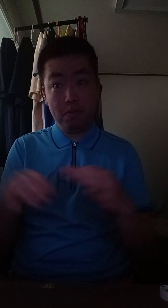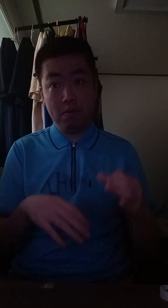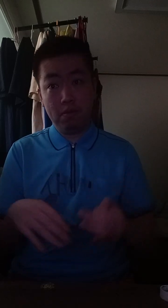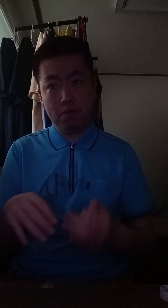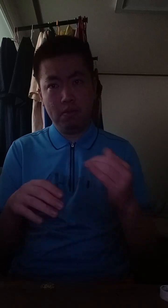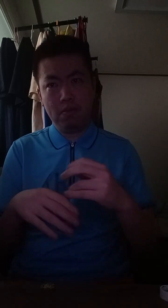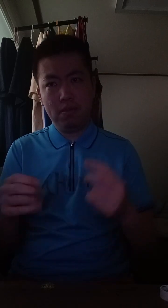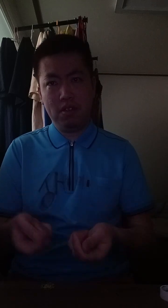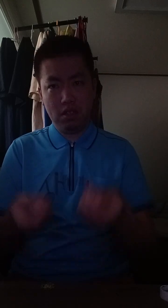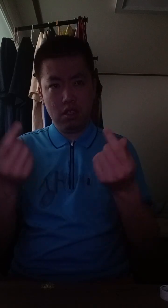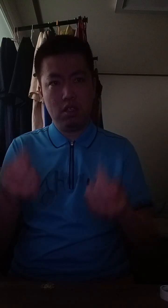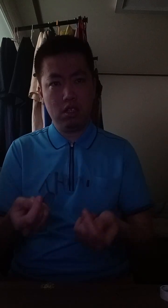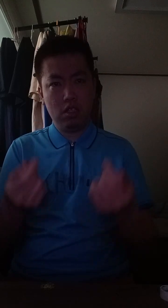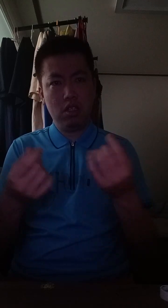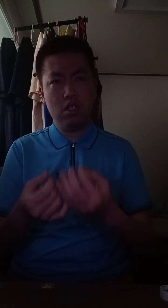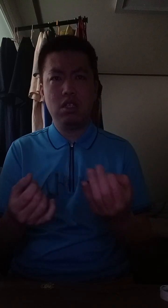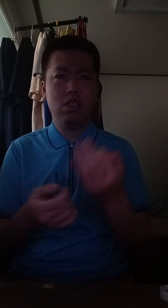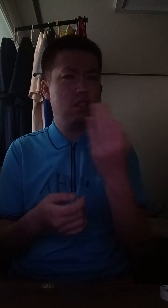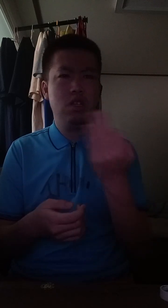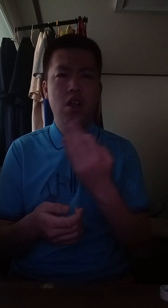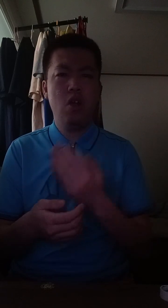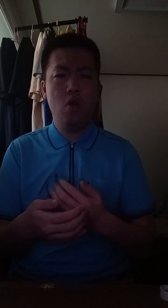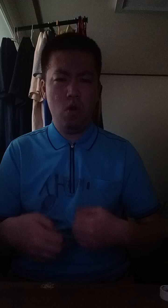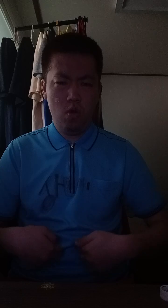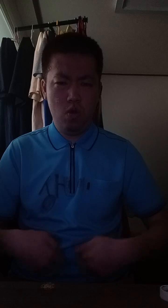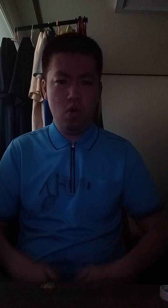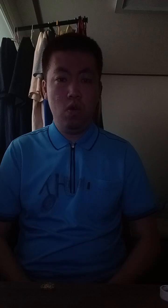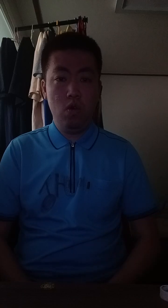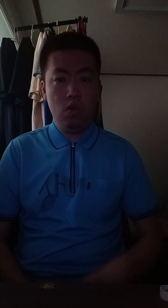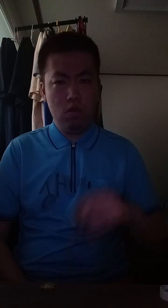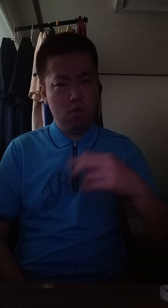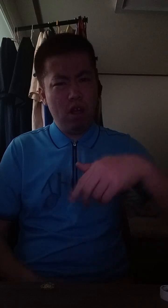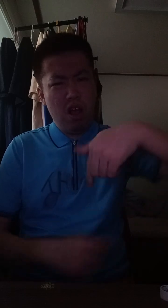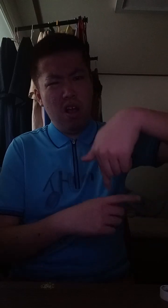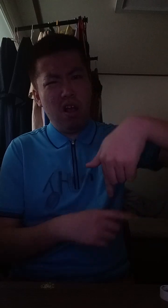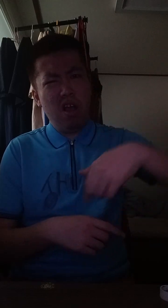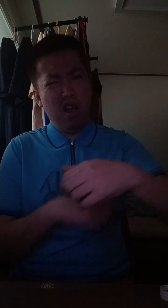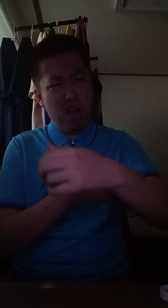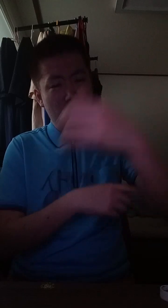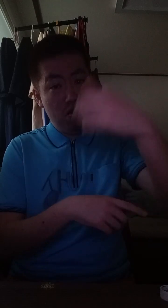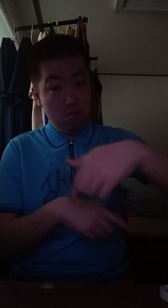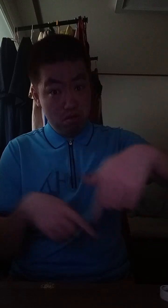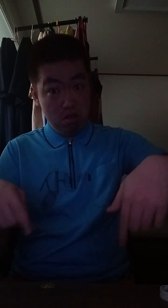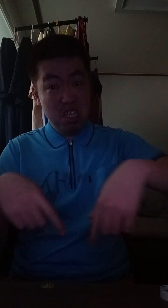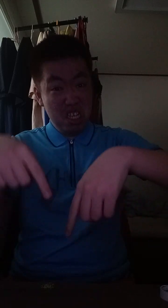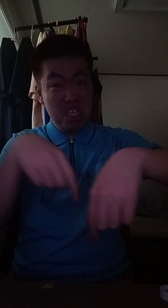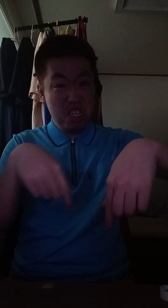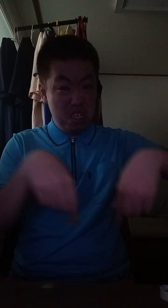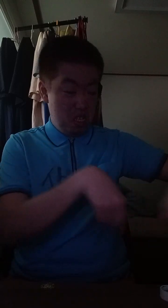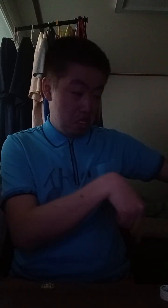아이를 들어올리려 하지만 쉽지 않습니다. 아이의 팔 한쪽이 수영장 바닥 배수구에 빨려 들어갔기